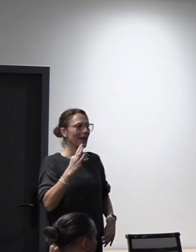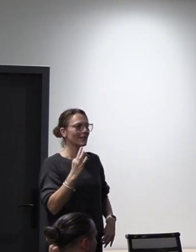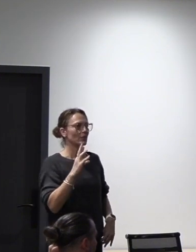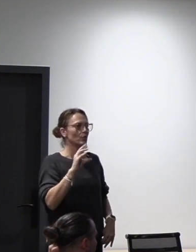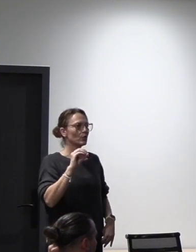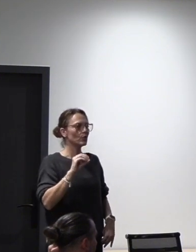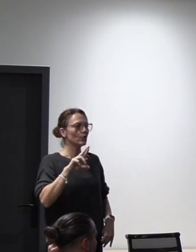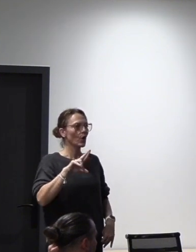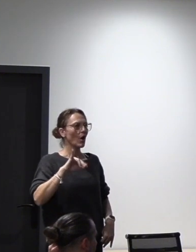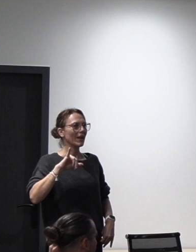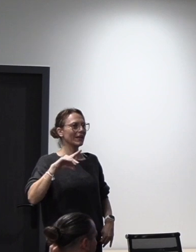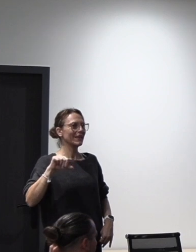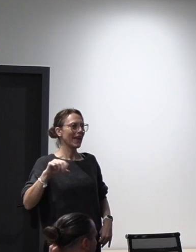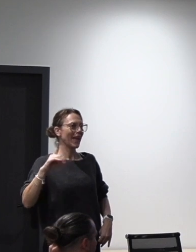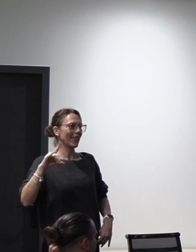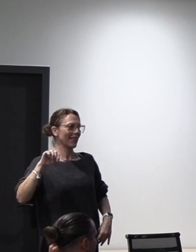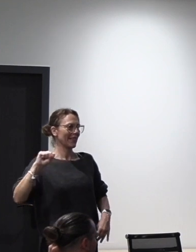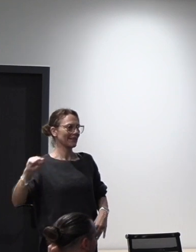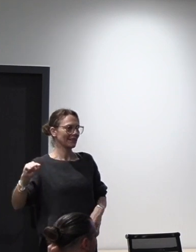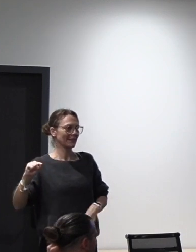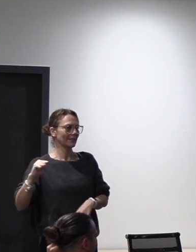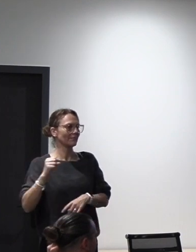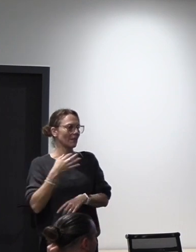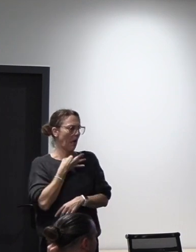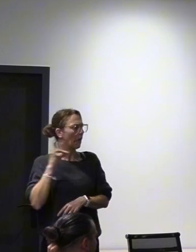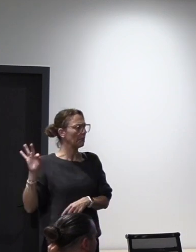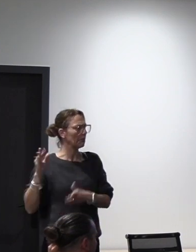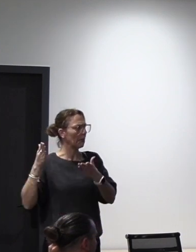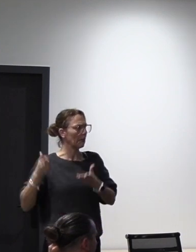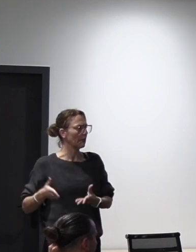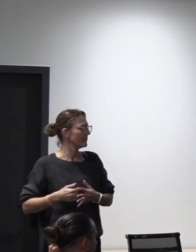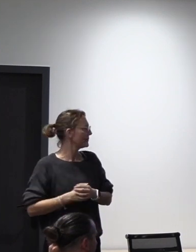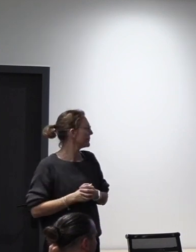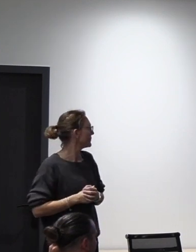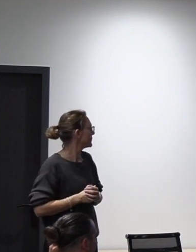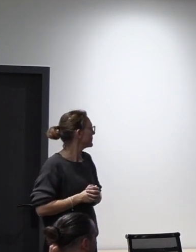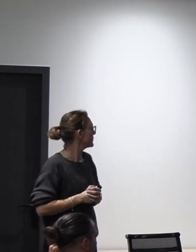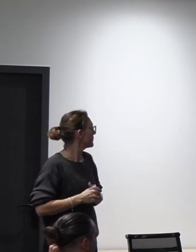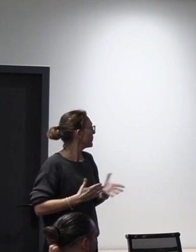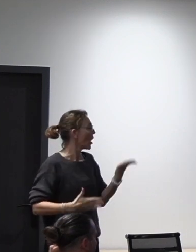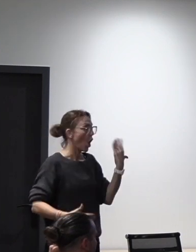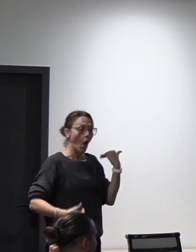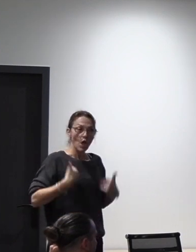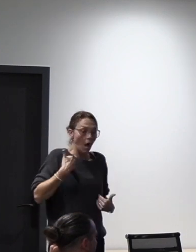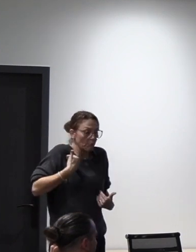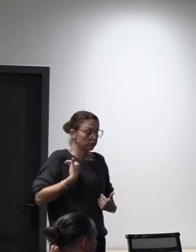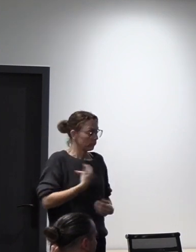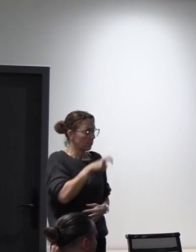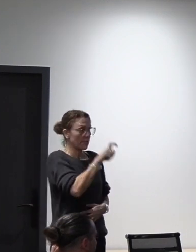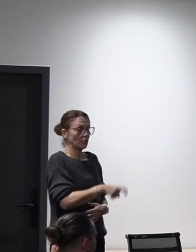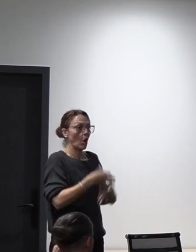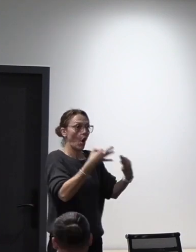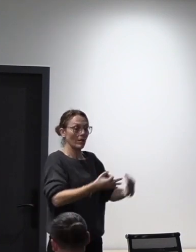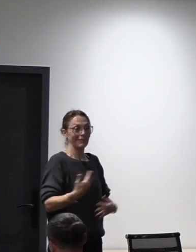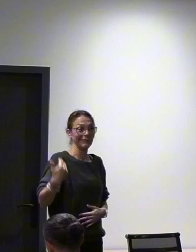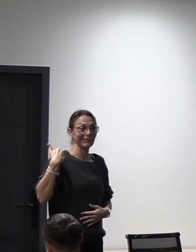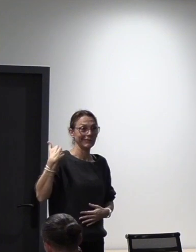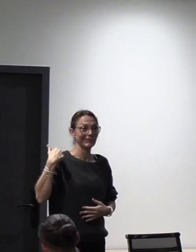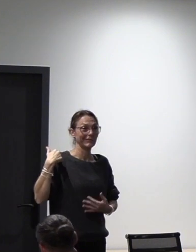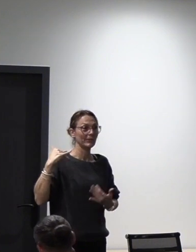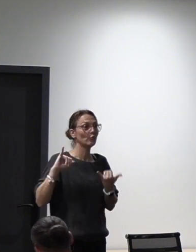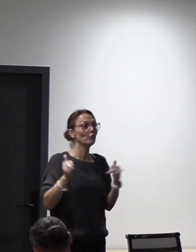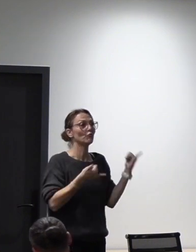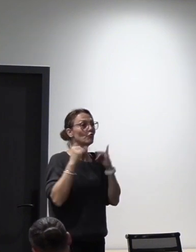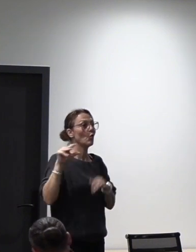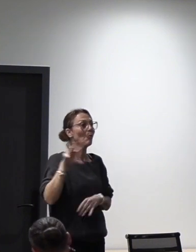bien sûr. Le handicap, c'est une personne ordinaire. Les Jeux paralympiques nous l'ont montré, et même